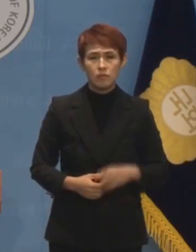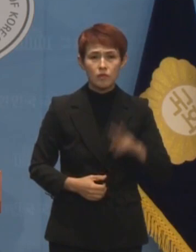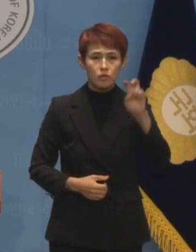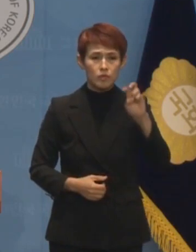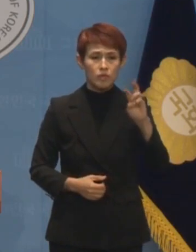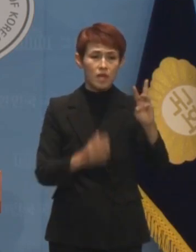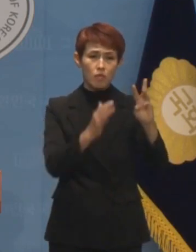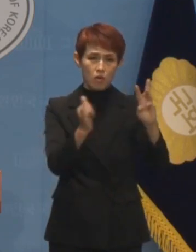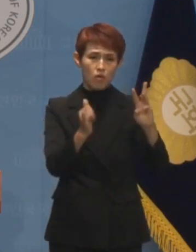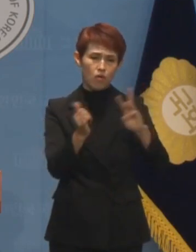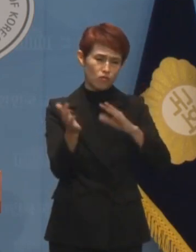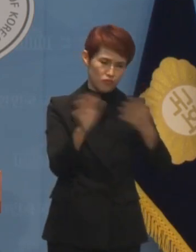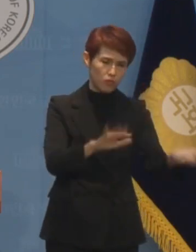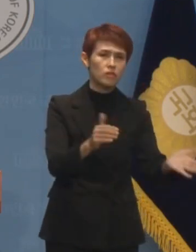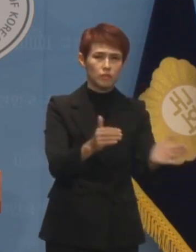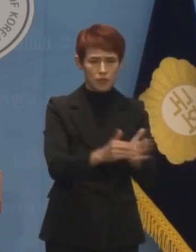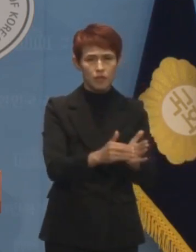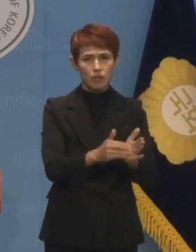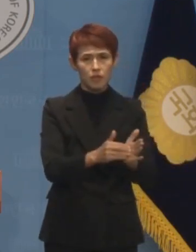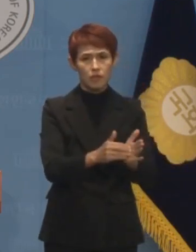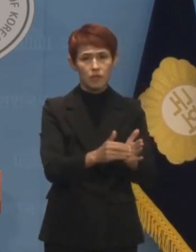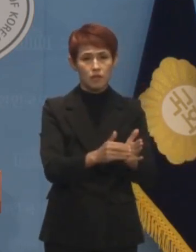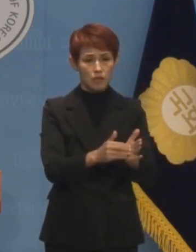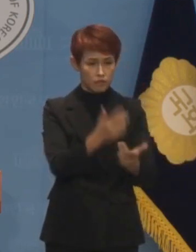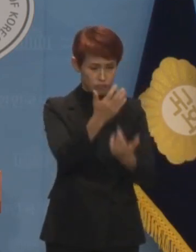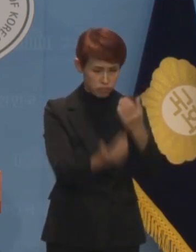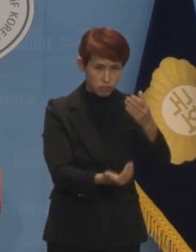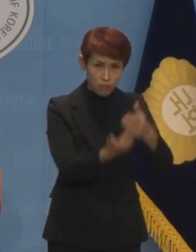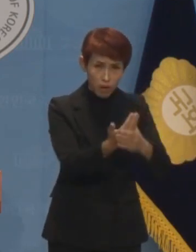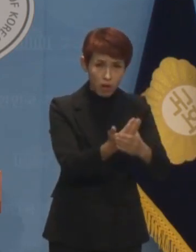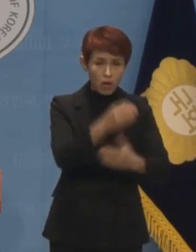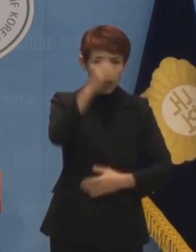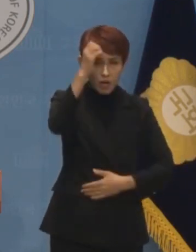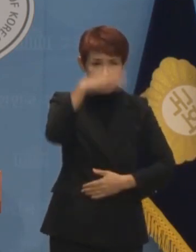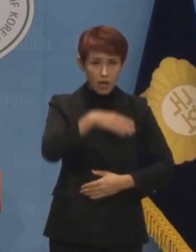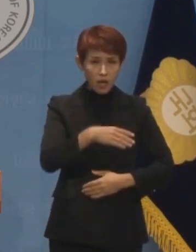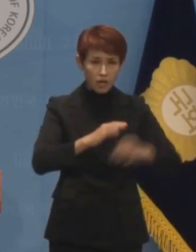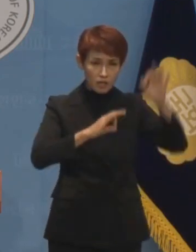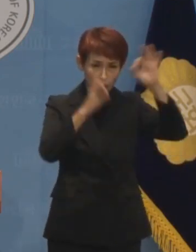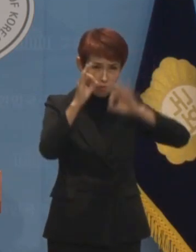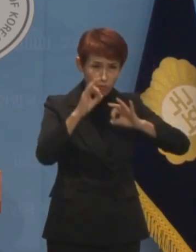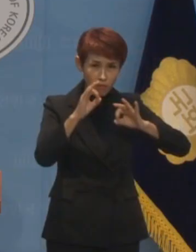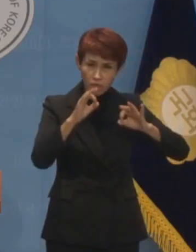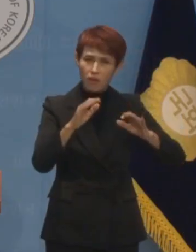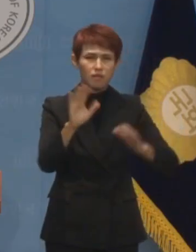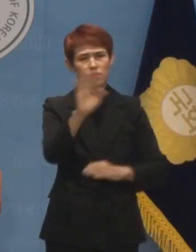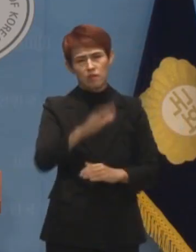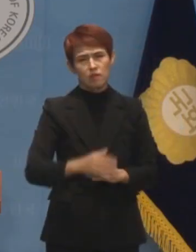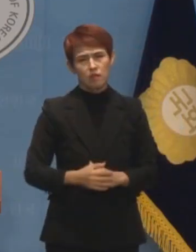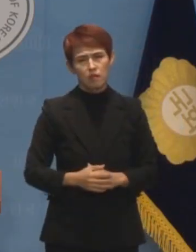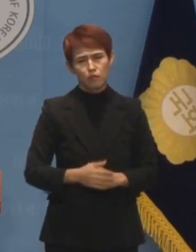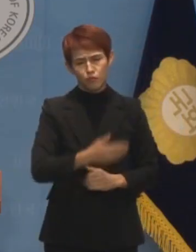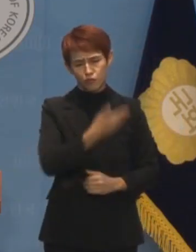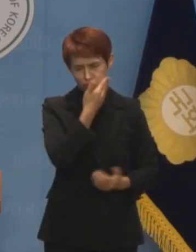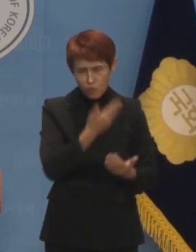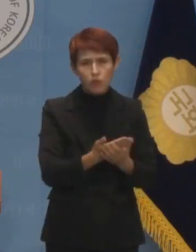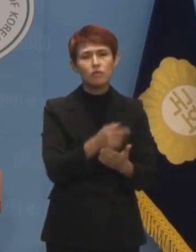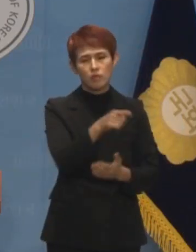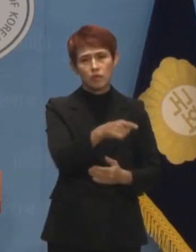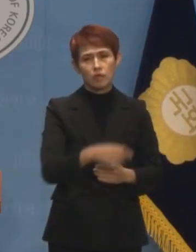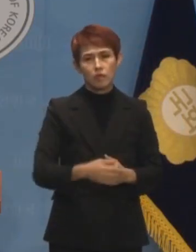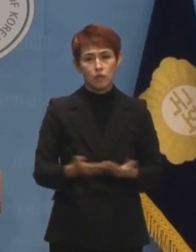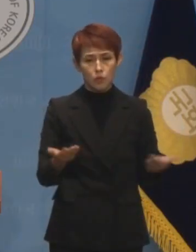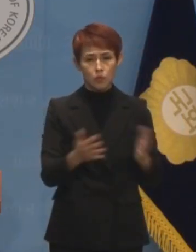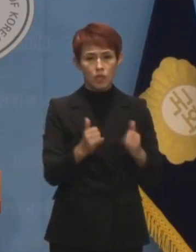23명의 생명이 희생된 아리셀 참사는 단순한 사고가 아님을 다시 한번 강조합니다. 노동자의